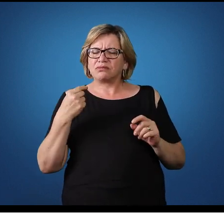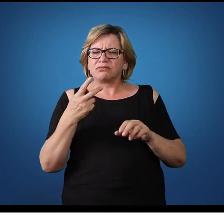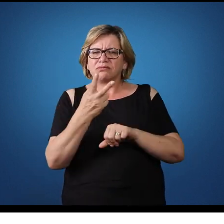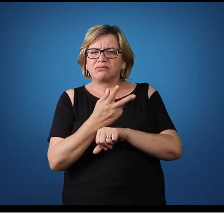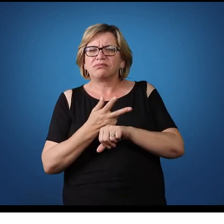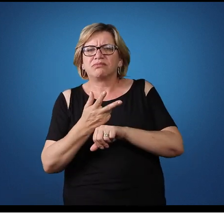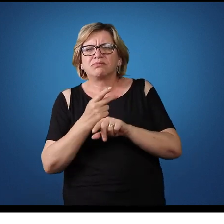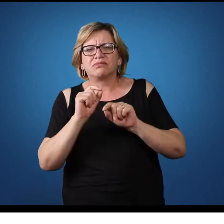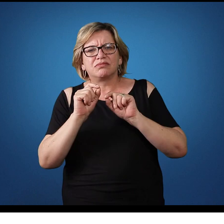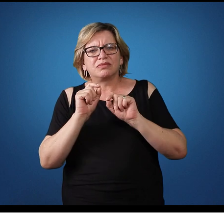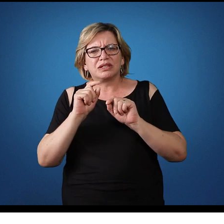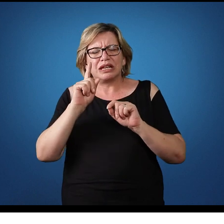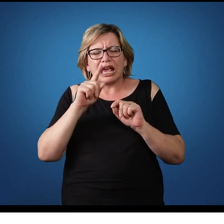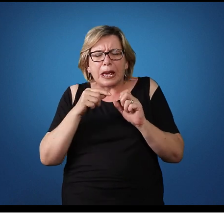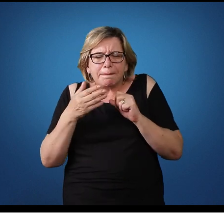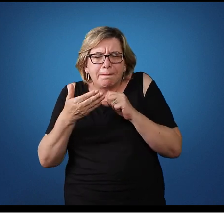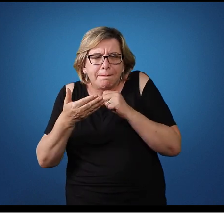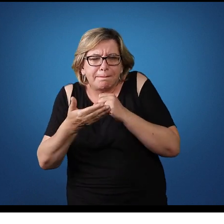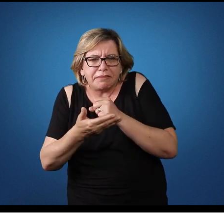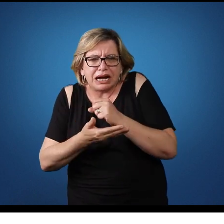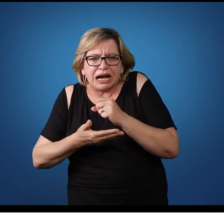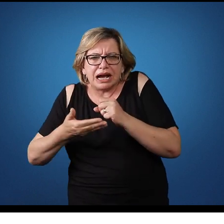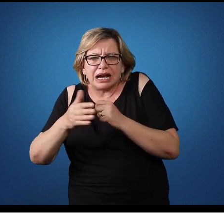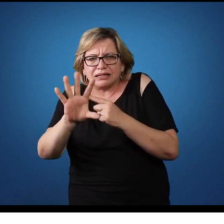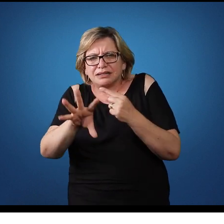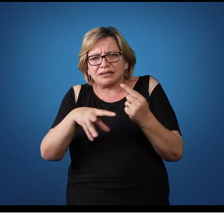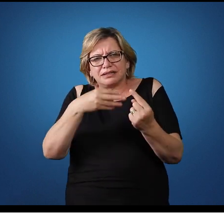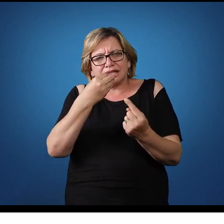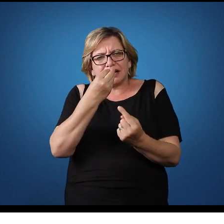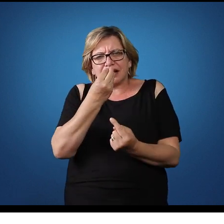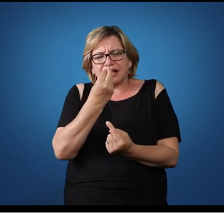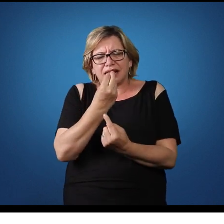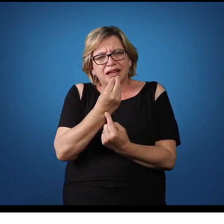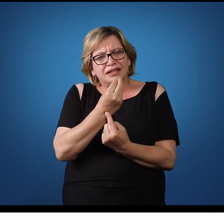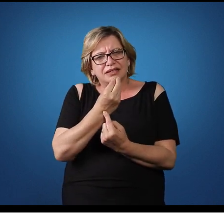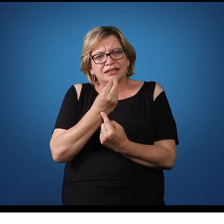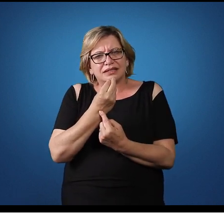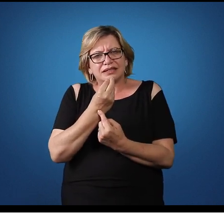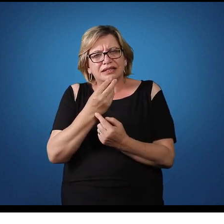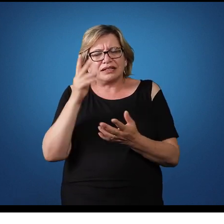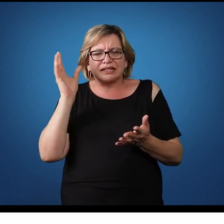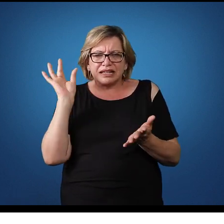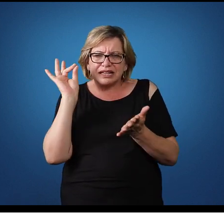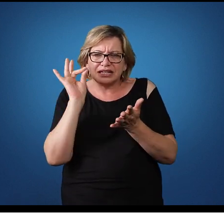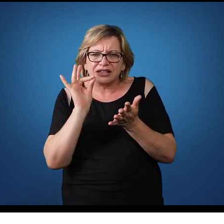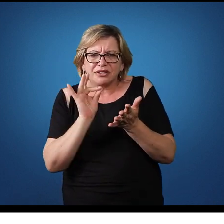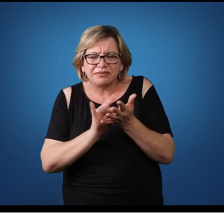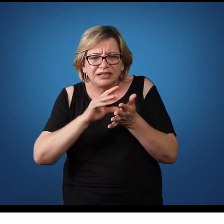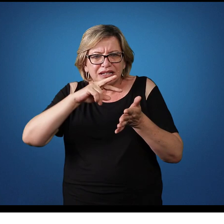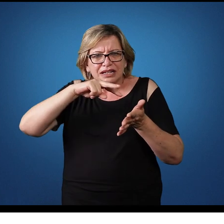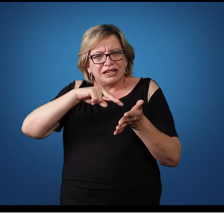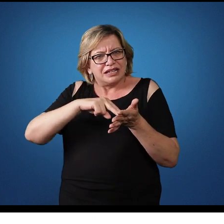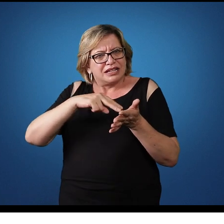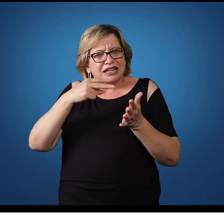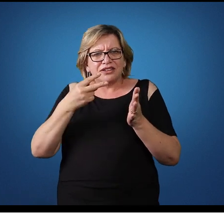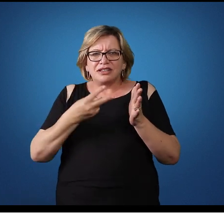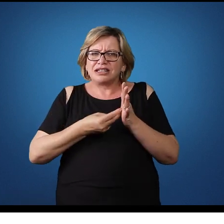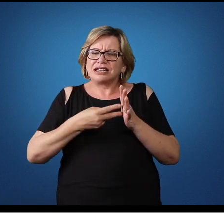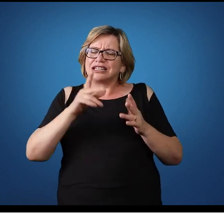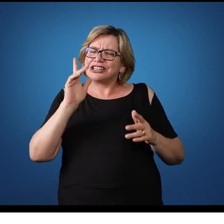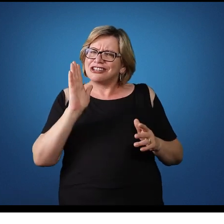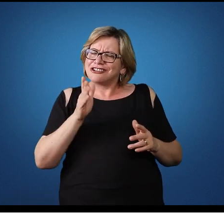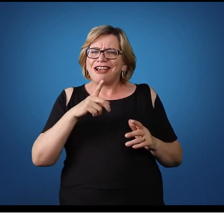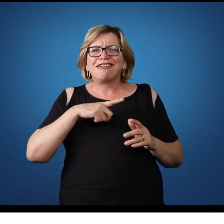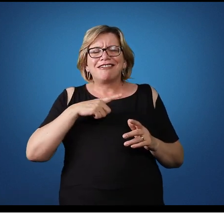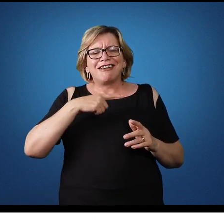procura aquilo que é a essência da obra de arte, isso, na verdade, muitas vezes significa que a gente já resolveu, já tem uma